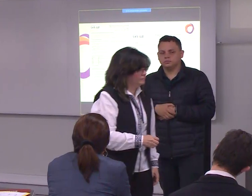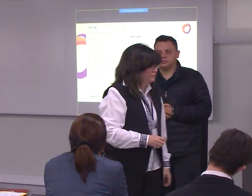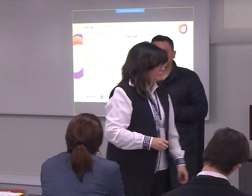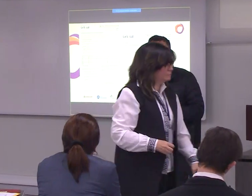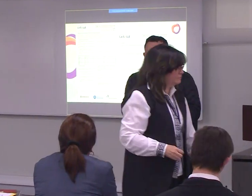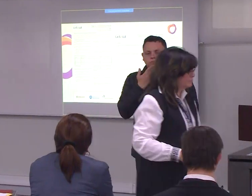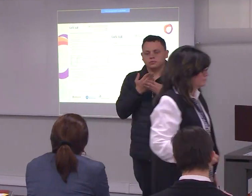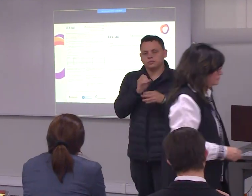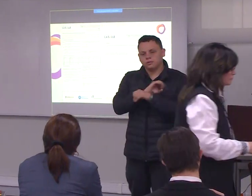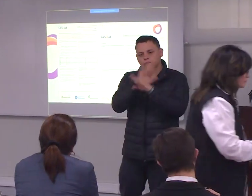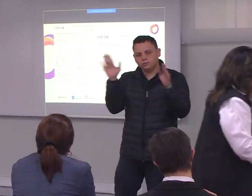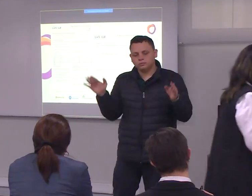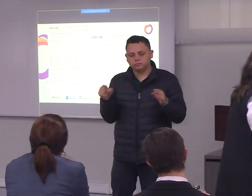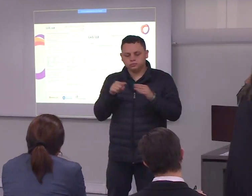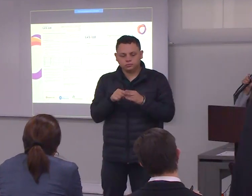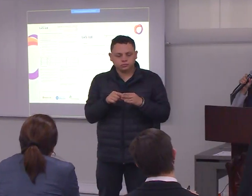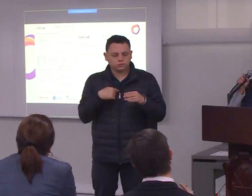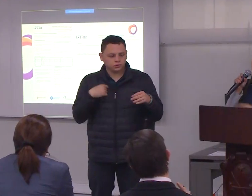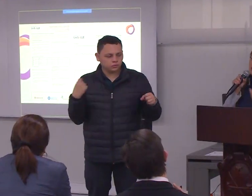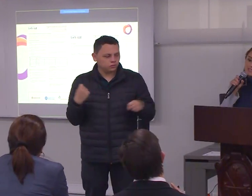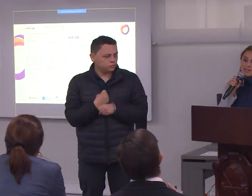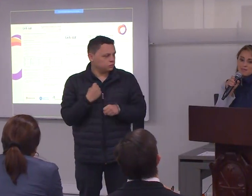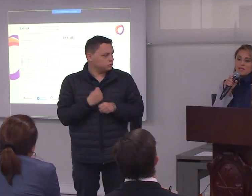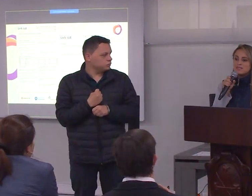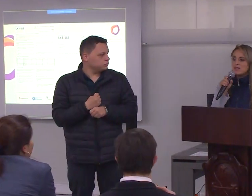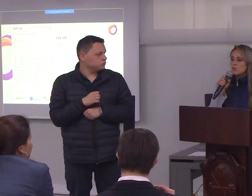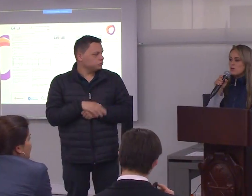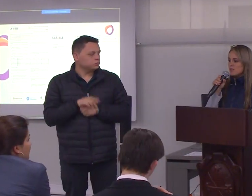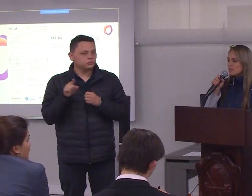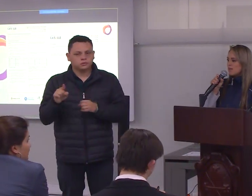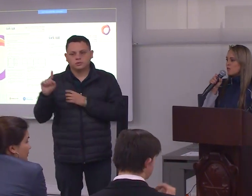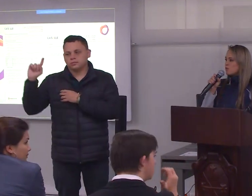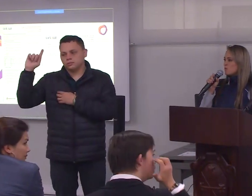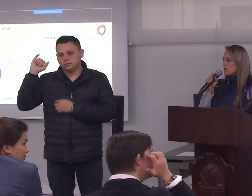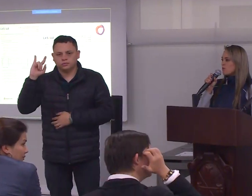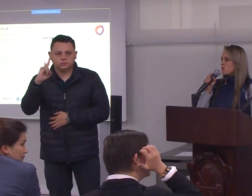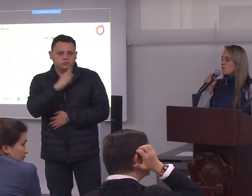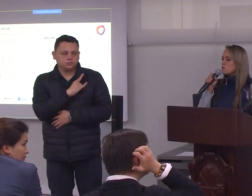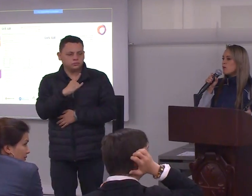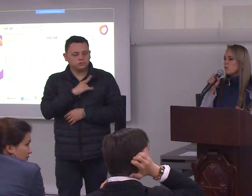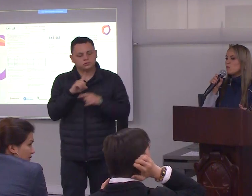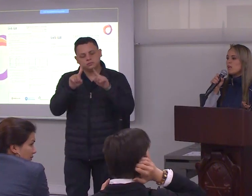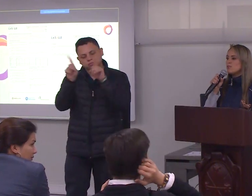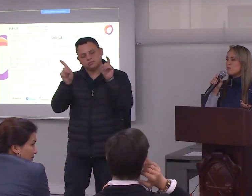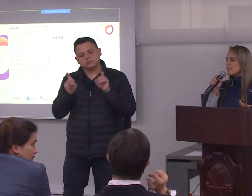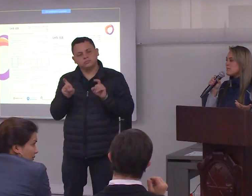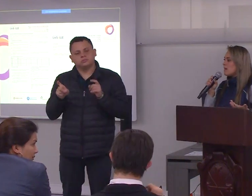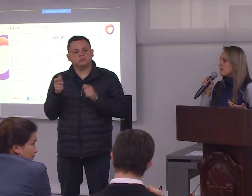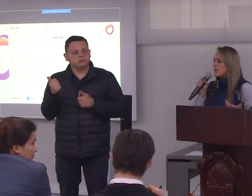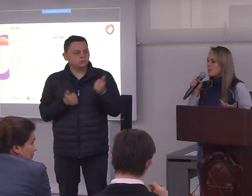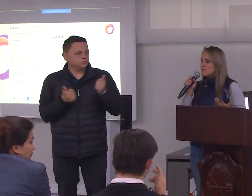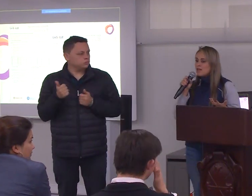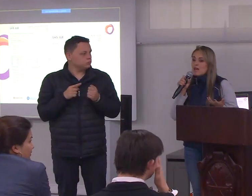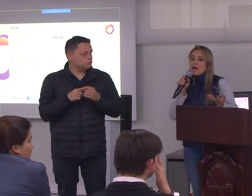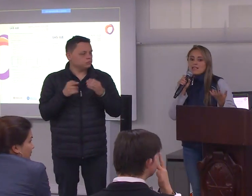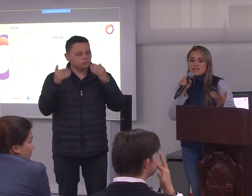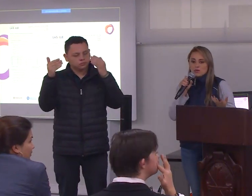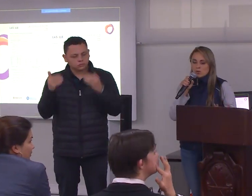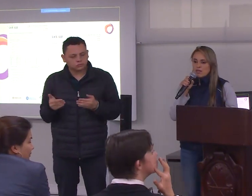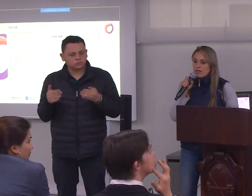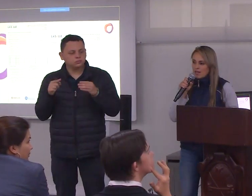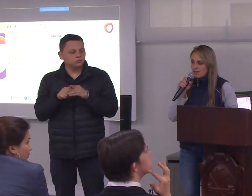en este ejercicio también desde bienestar universitario nos preguntamos bueno cuáles son esas barreras